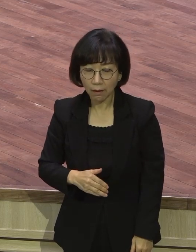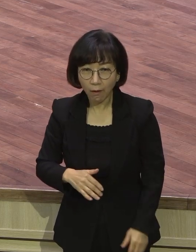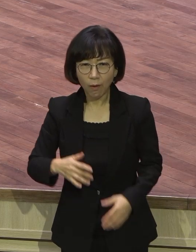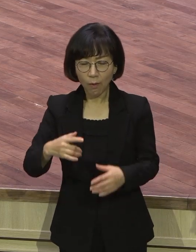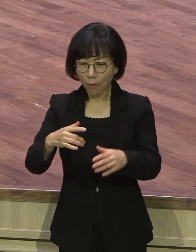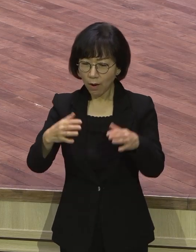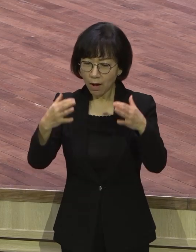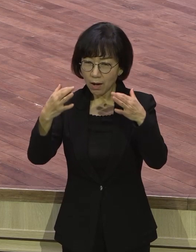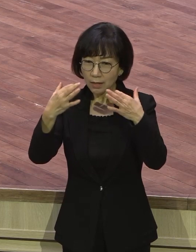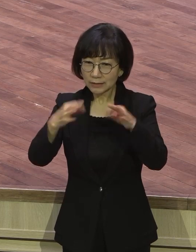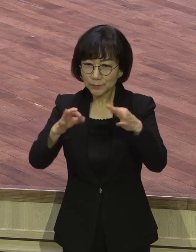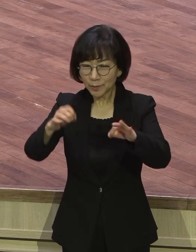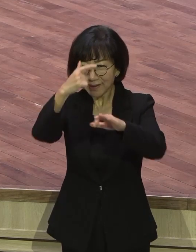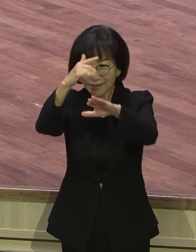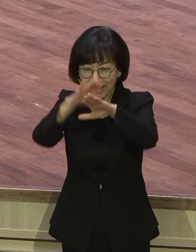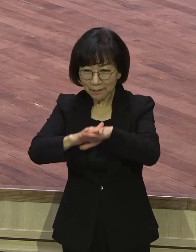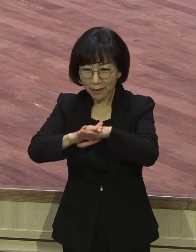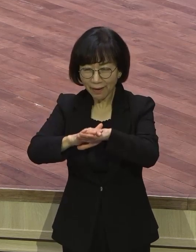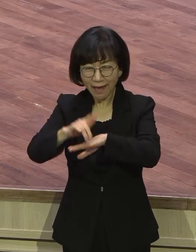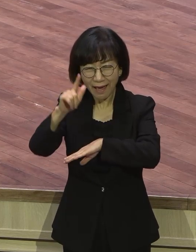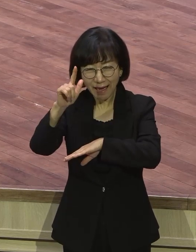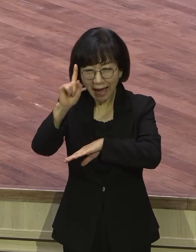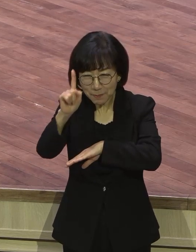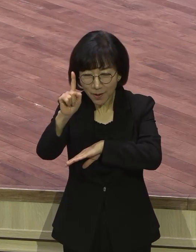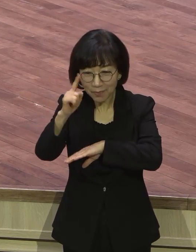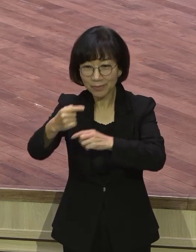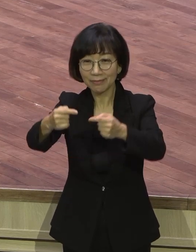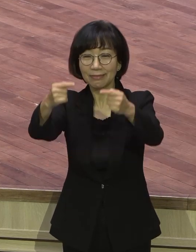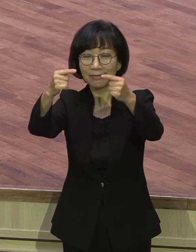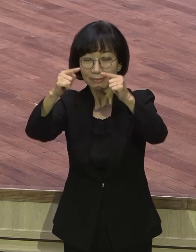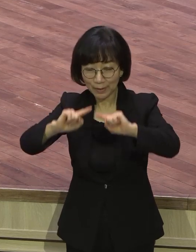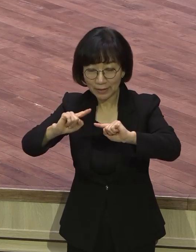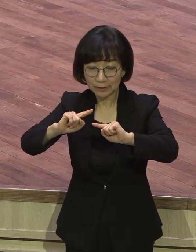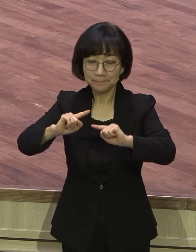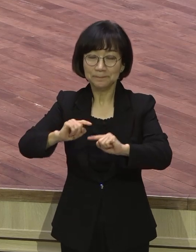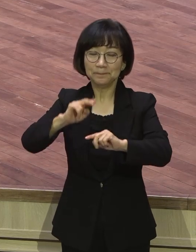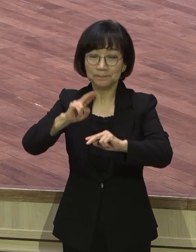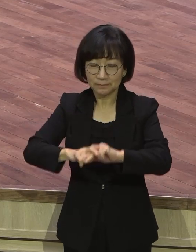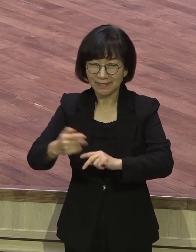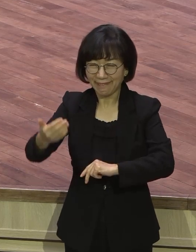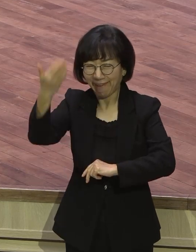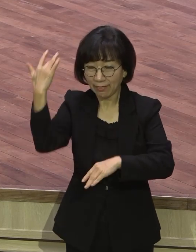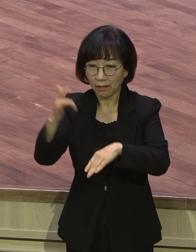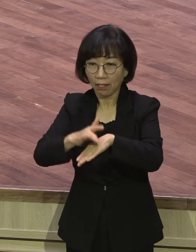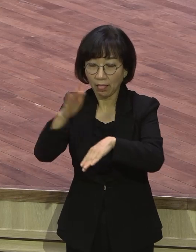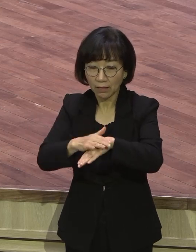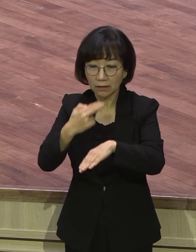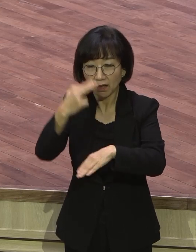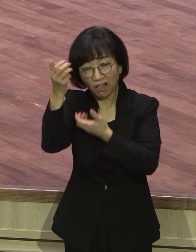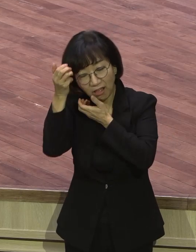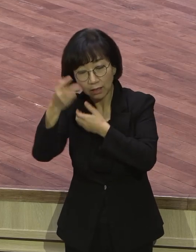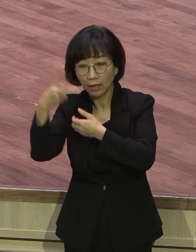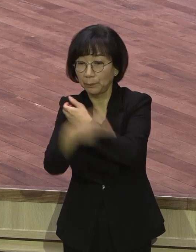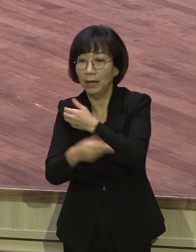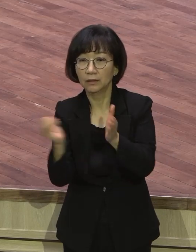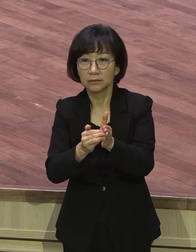심리학기도에 나와서 예배드리면서 옛틀 한 번만에 옛틀을 완전히 갈아치워버렸어요.